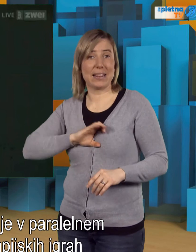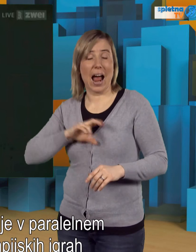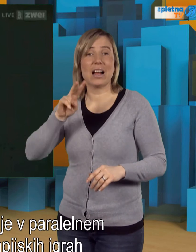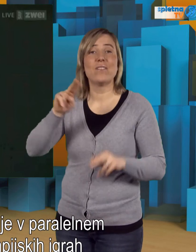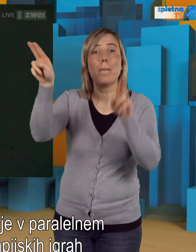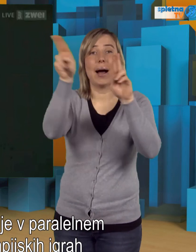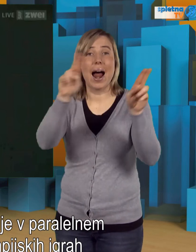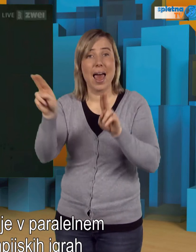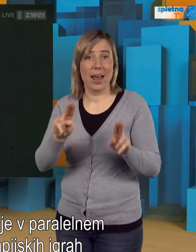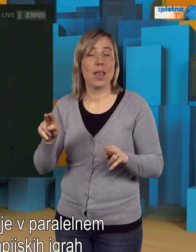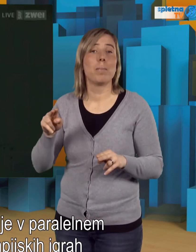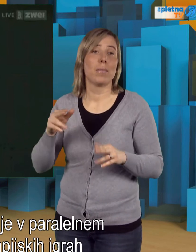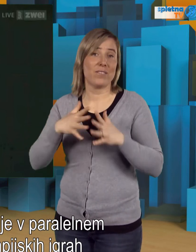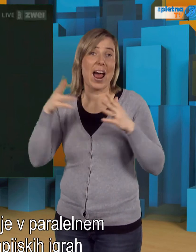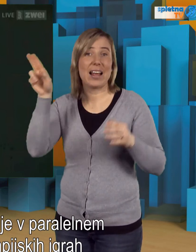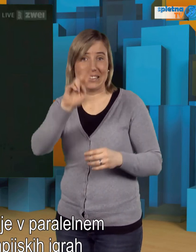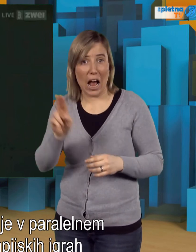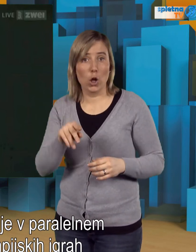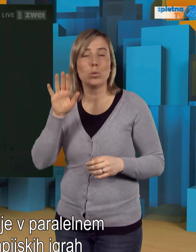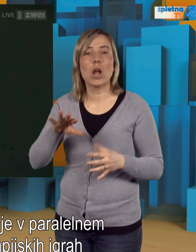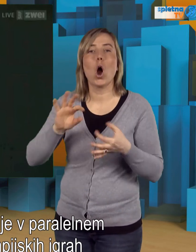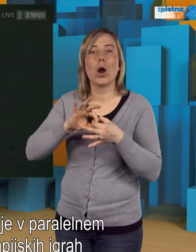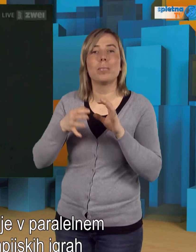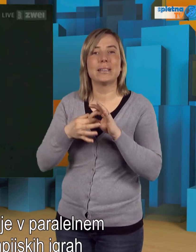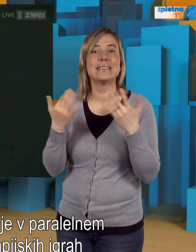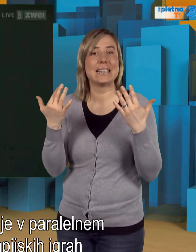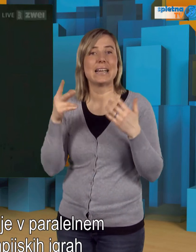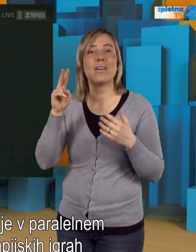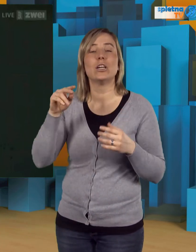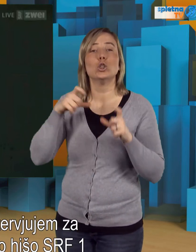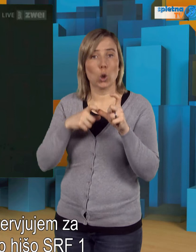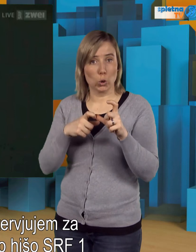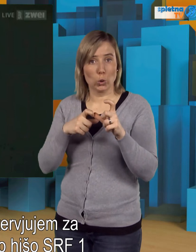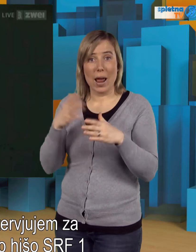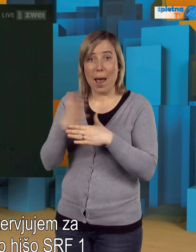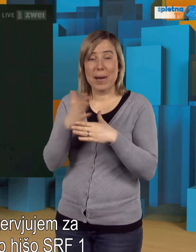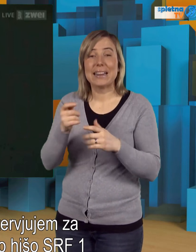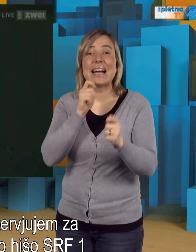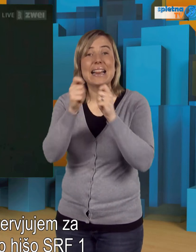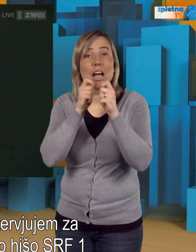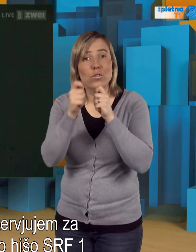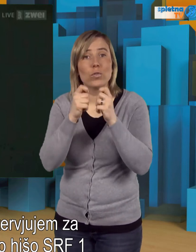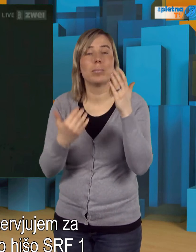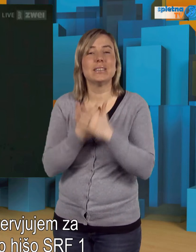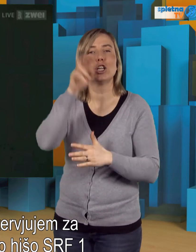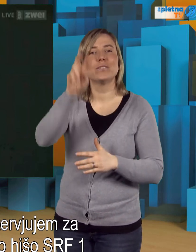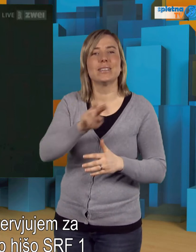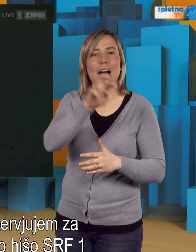paralelnem veleslalomu na olimpijskih igrah v Sočiju, je med intervjujem za švicarsko televizijsko hišo SRF1